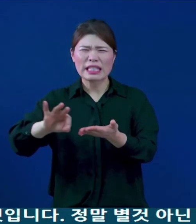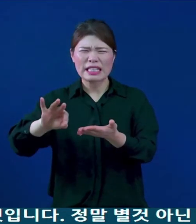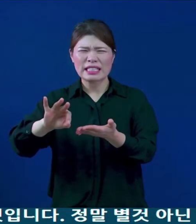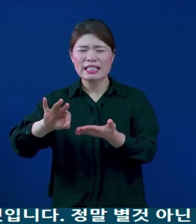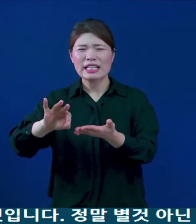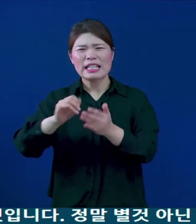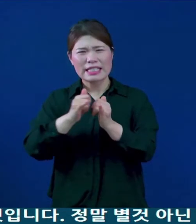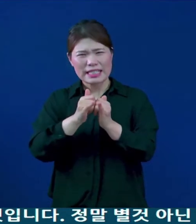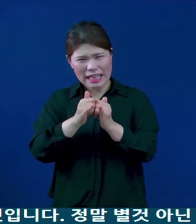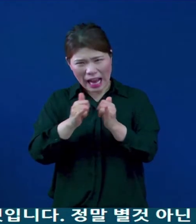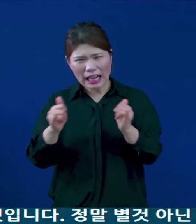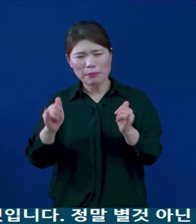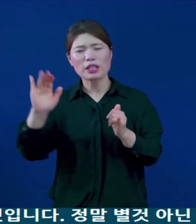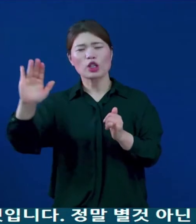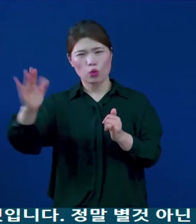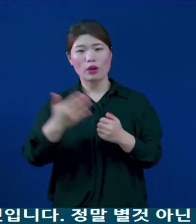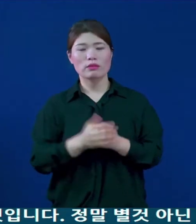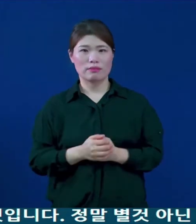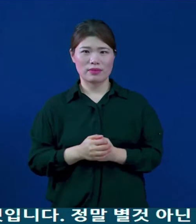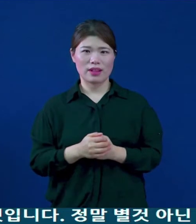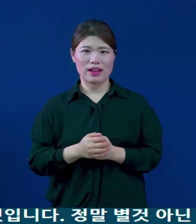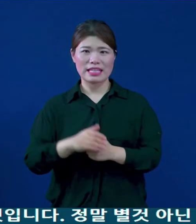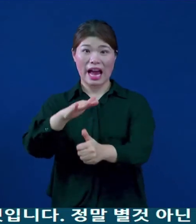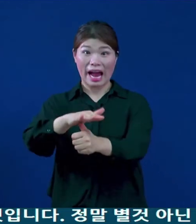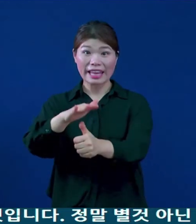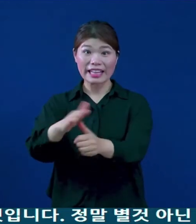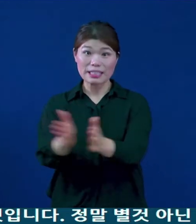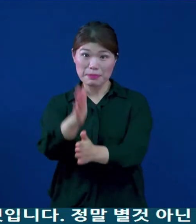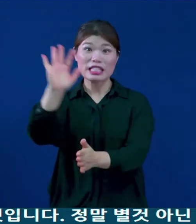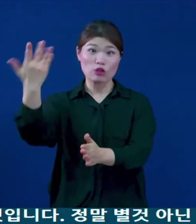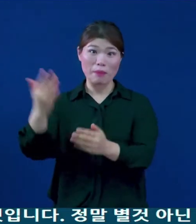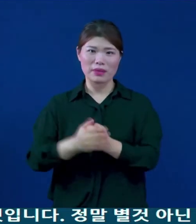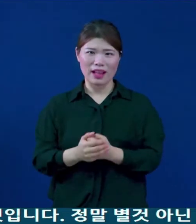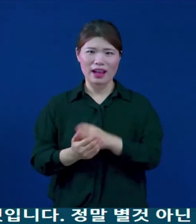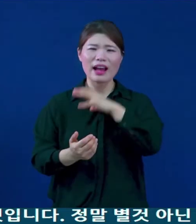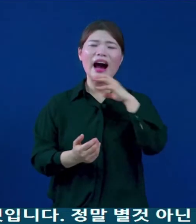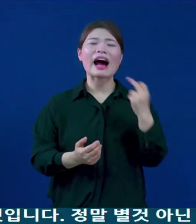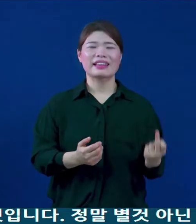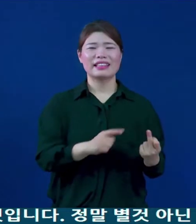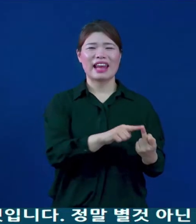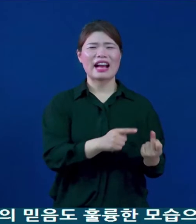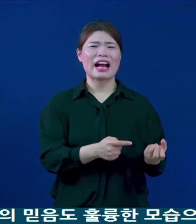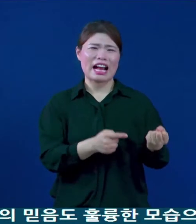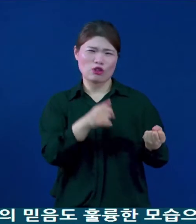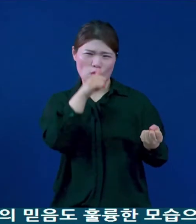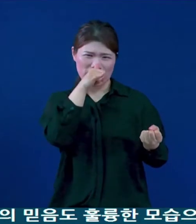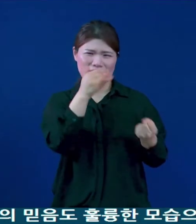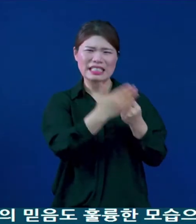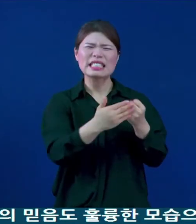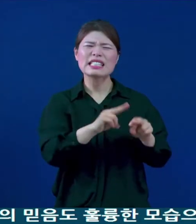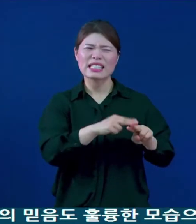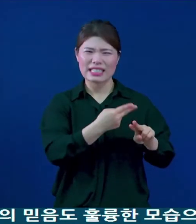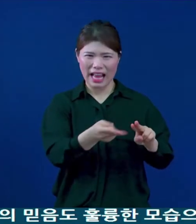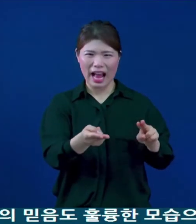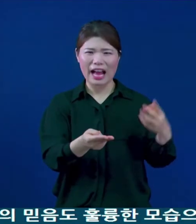이 아이의 모습도 빛이 나게 되는 거죠. 이것이 안드레가 가지고 있었던 은사요